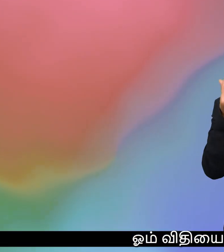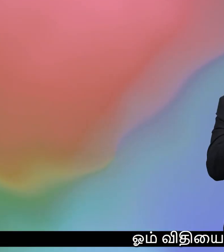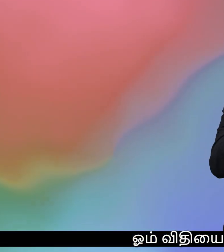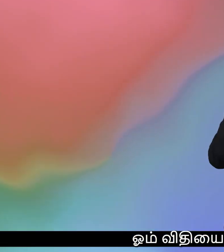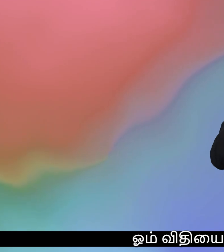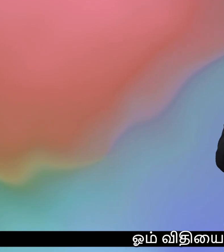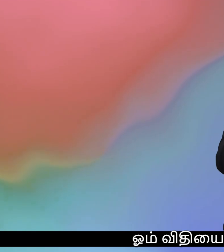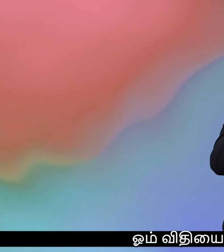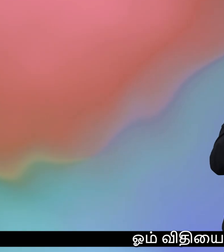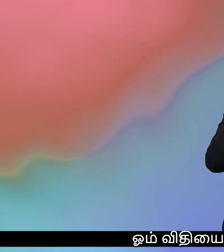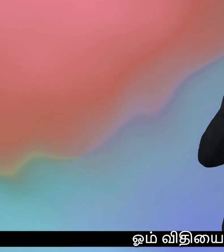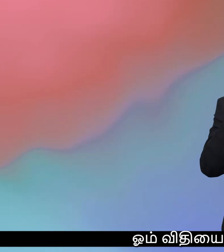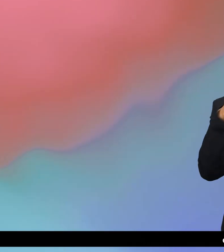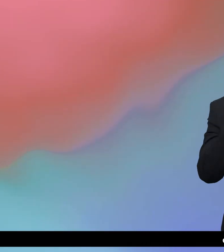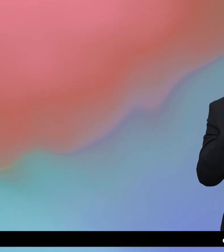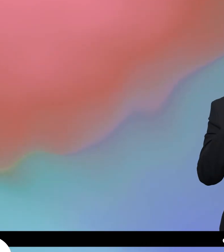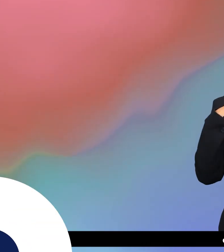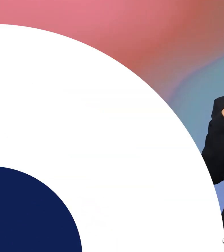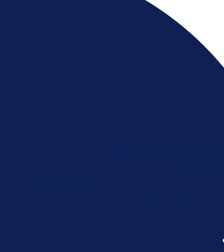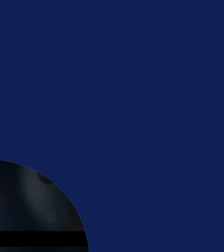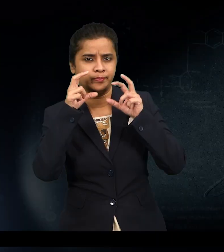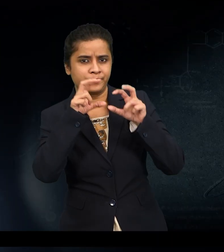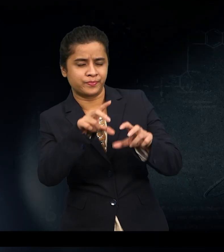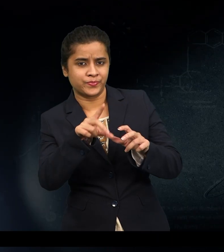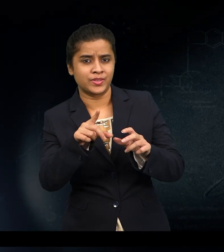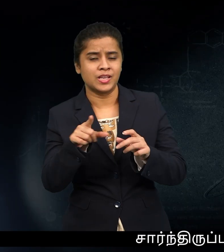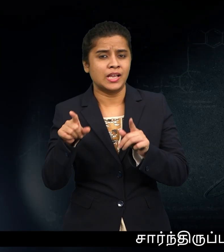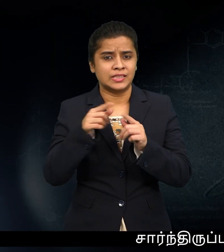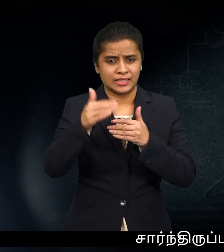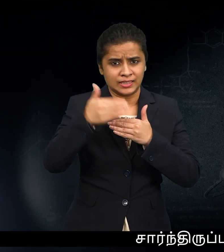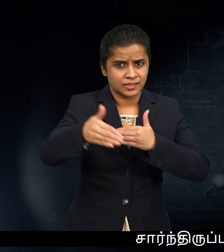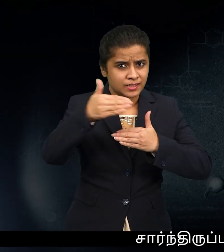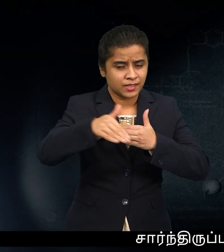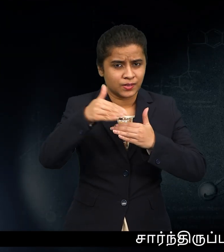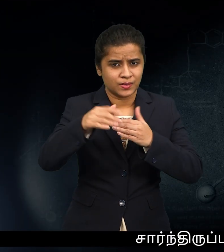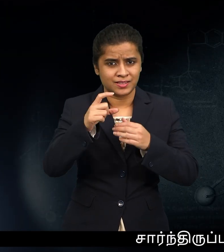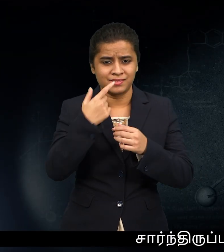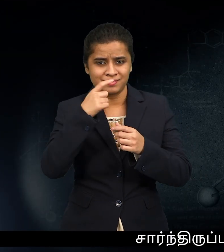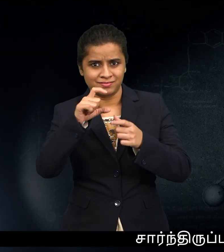ஓம் விதியை பயன்படுத்தும் போது கடத்தியின் மின்தடை சார்ந்திருப்பதை கவனிக்கிறோம்.